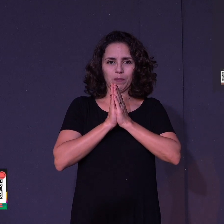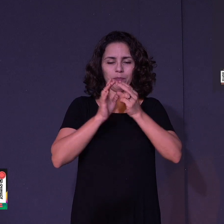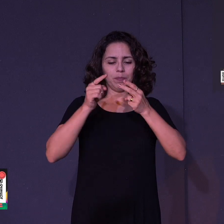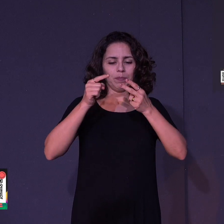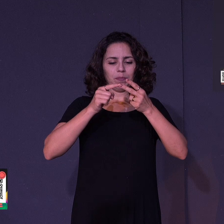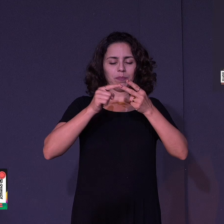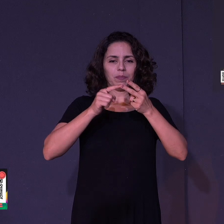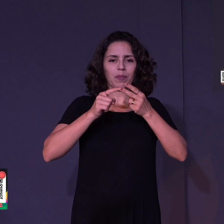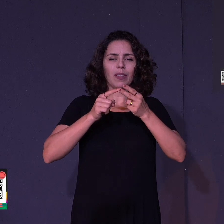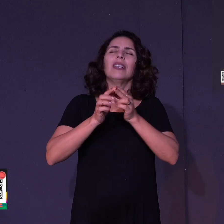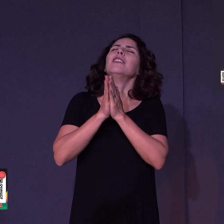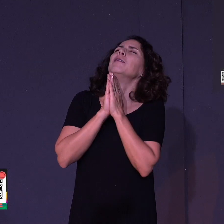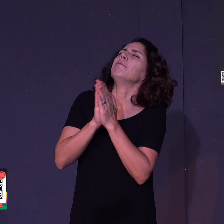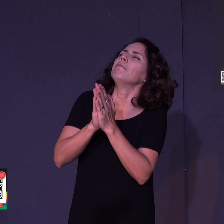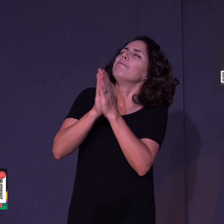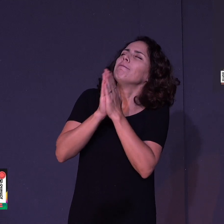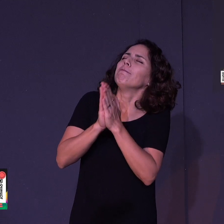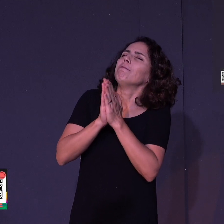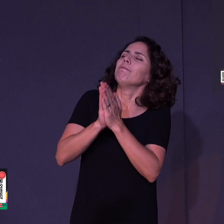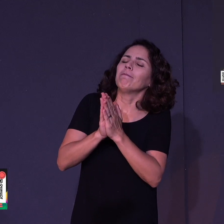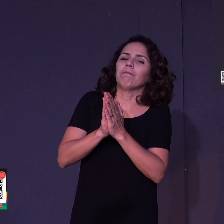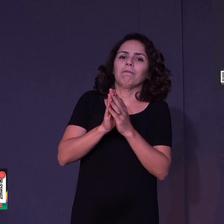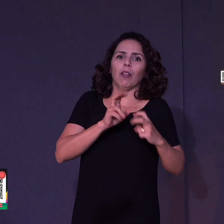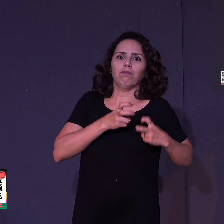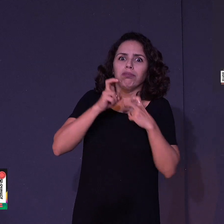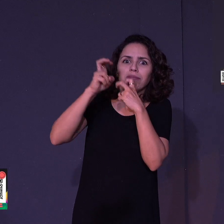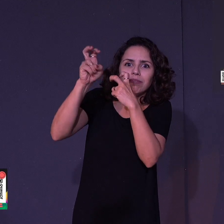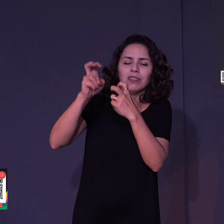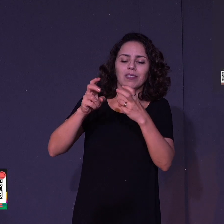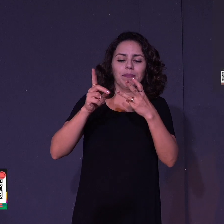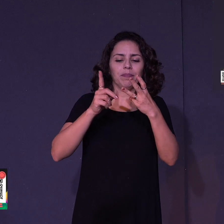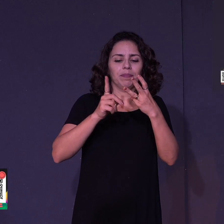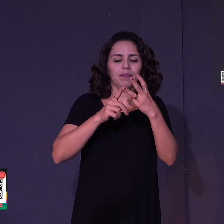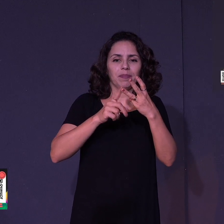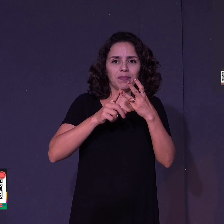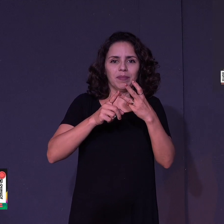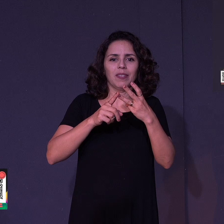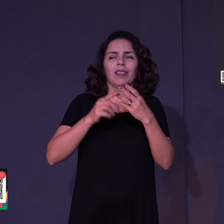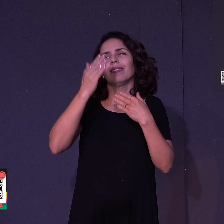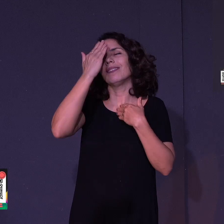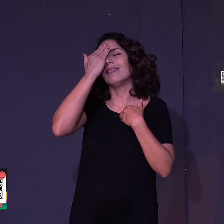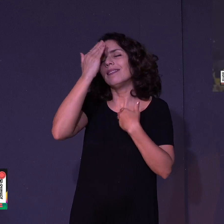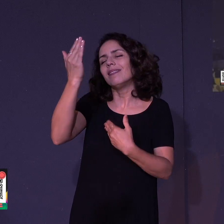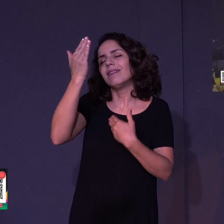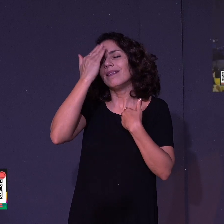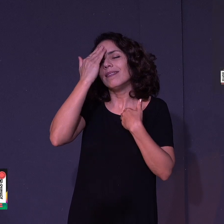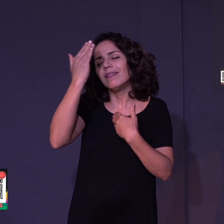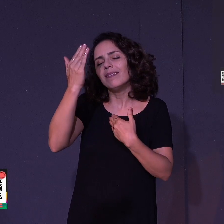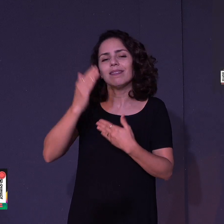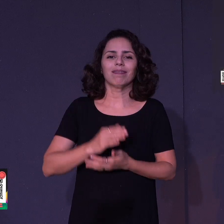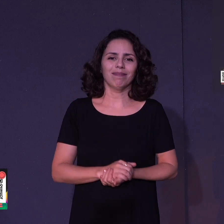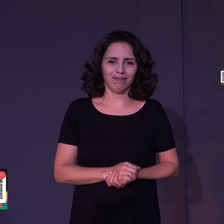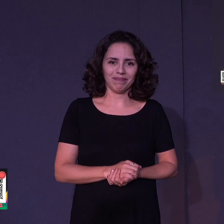que Filipenses 4 nos fala está ligada diretamente à oração, à súplica e à gratidão. É isso